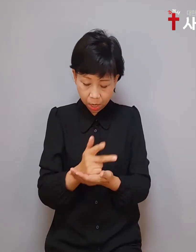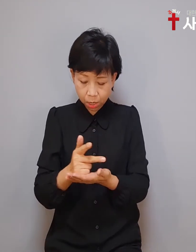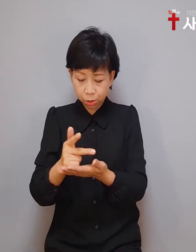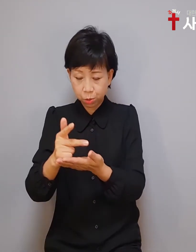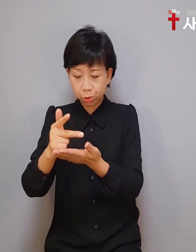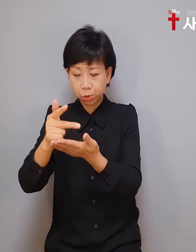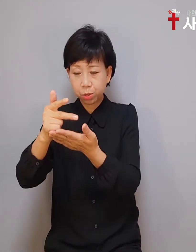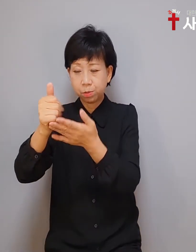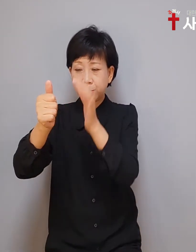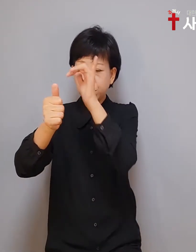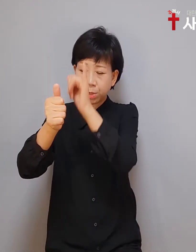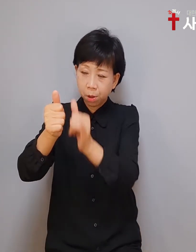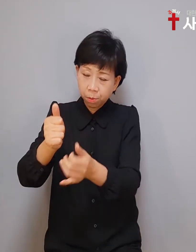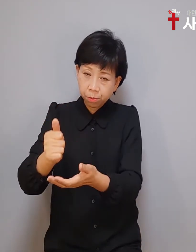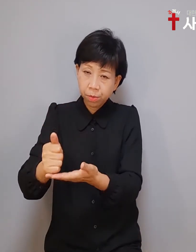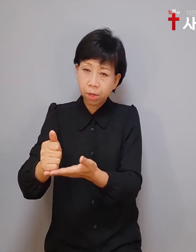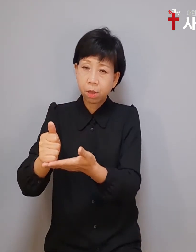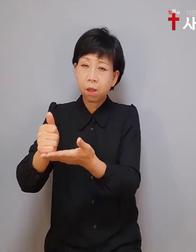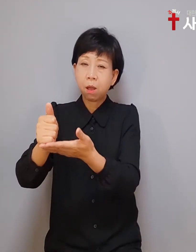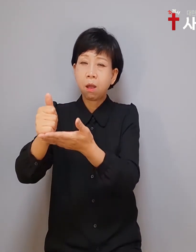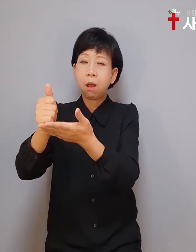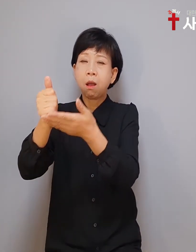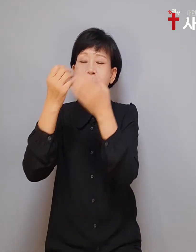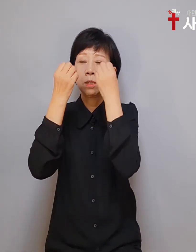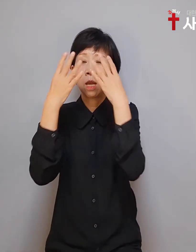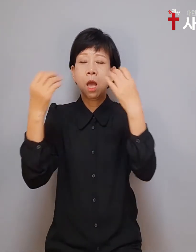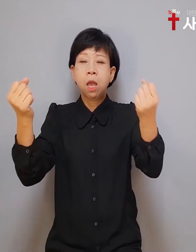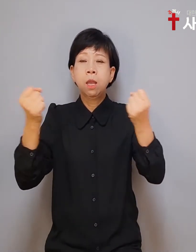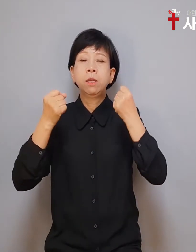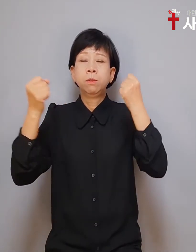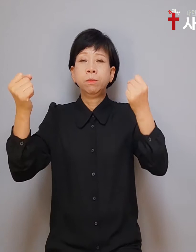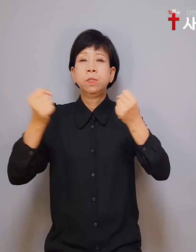겸손하게 주님 섬겨 새 힘을